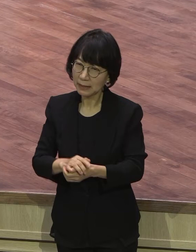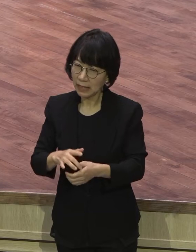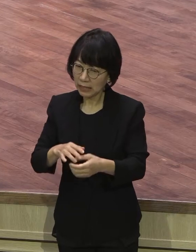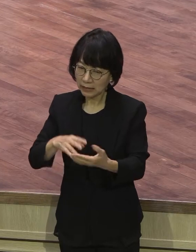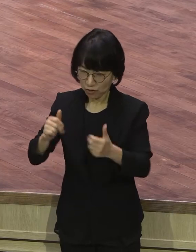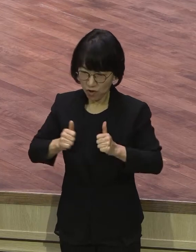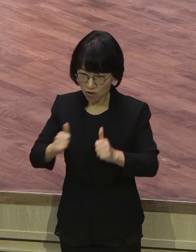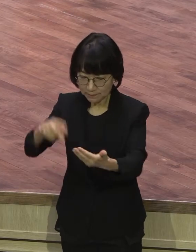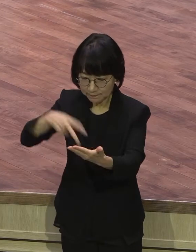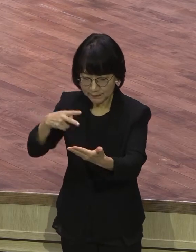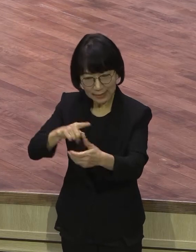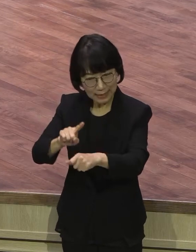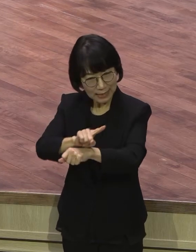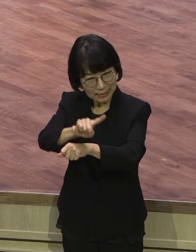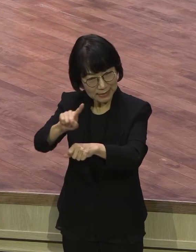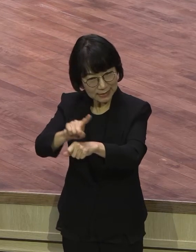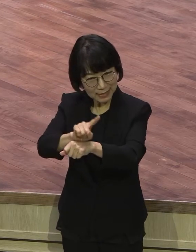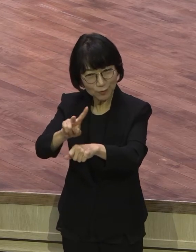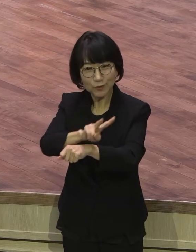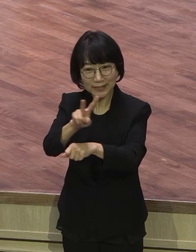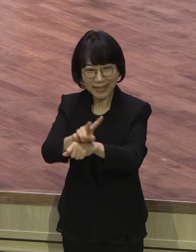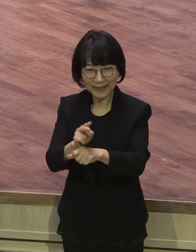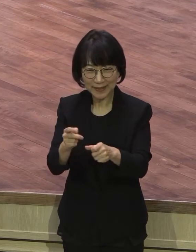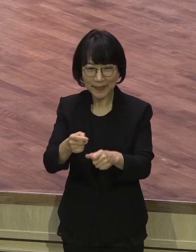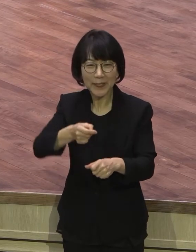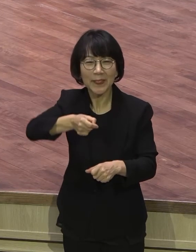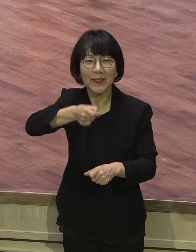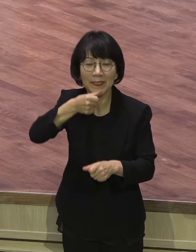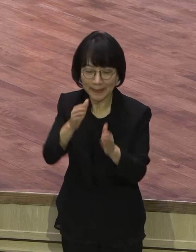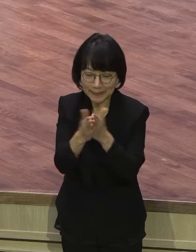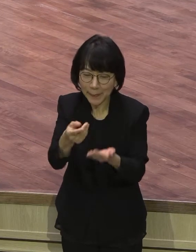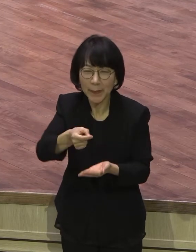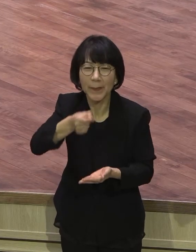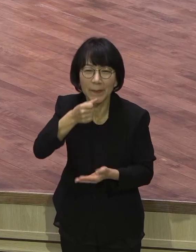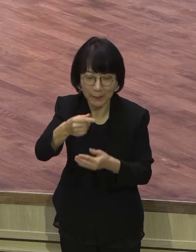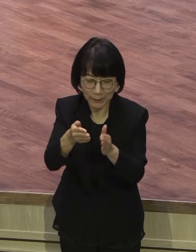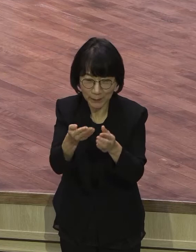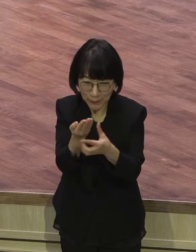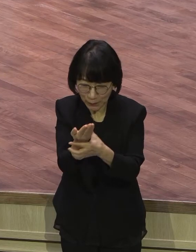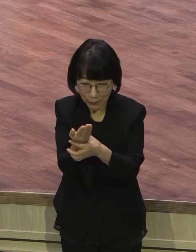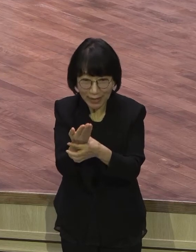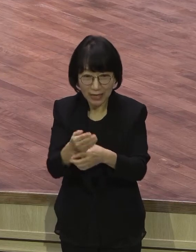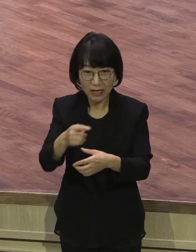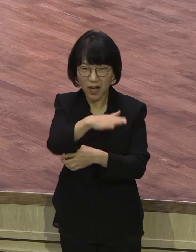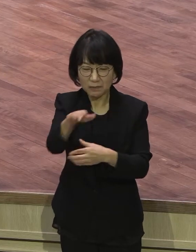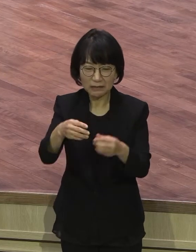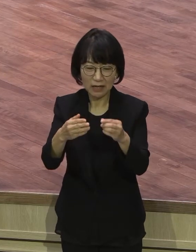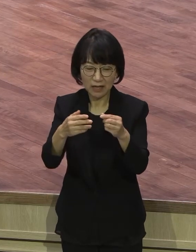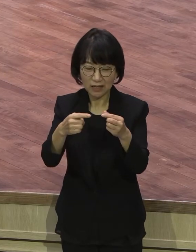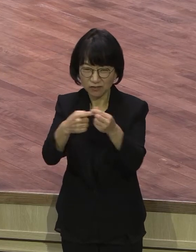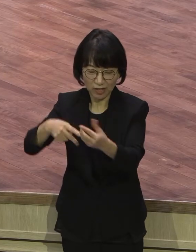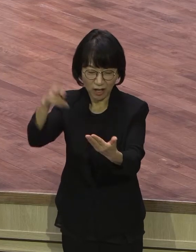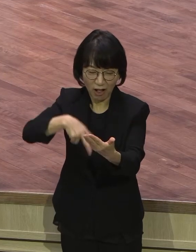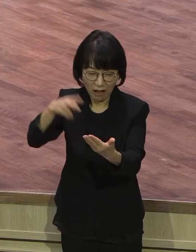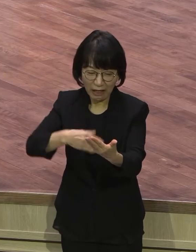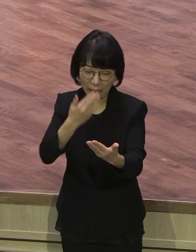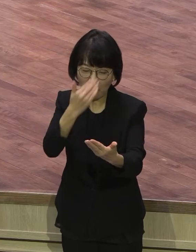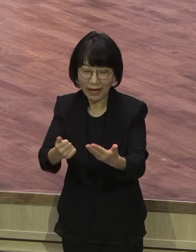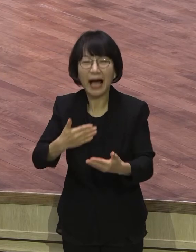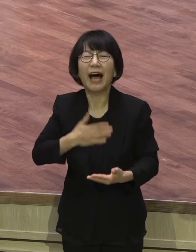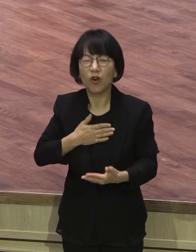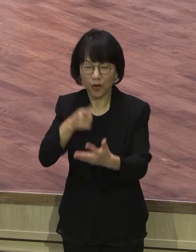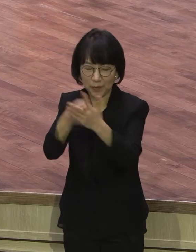시간 안에, 두 시간 안에 아주 작은 책자입니다. 여러분 글 읽는 거 싫어하기 때문에 제가 잘 알아요. 그래서 아주 작게 해서